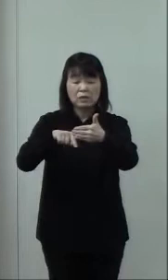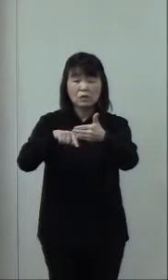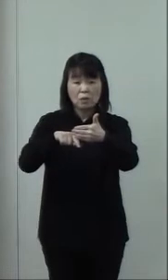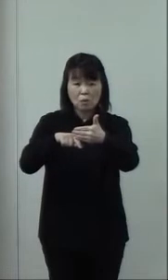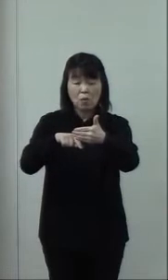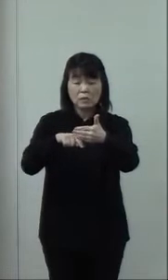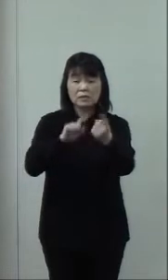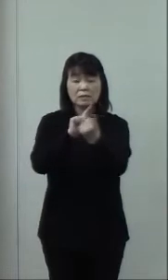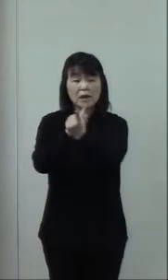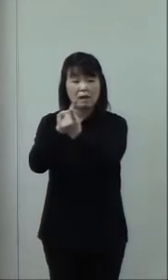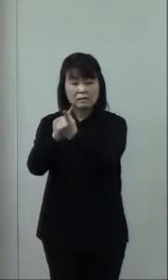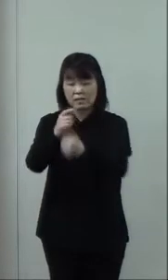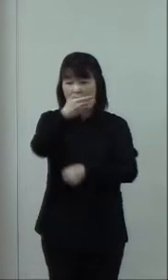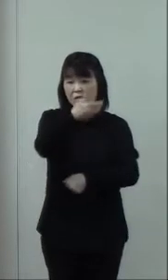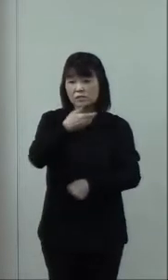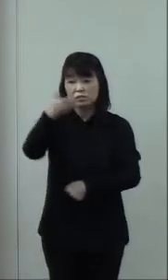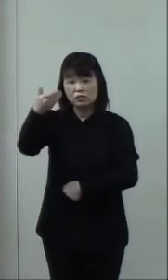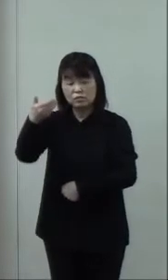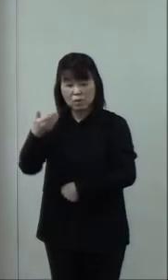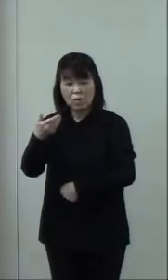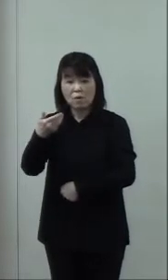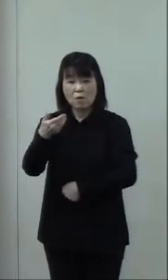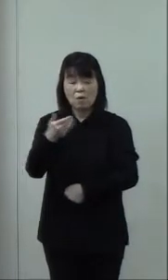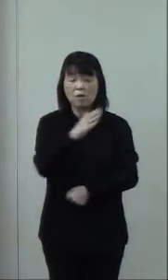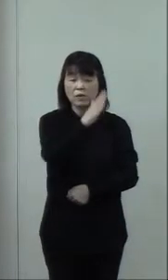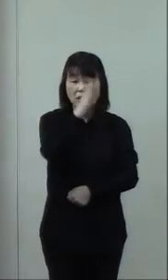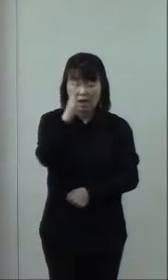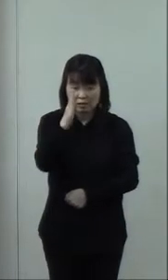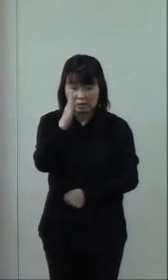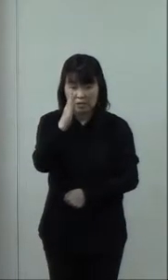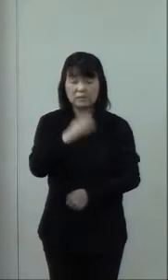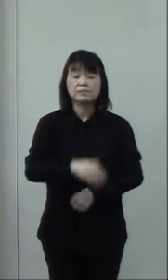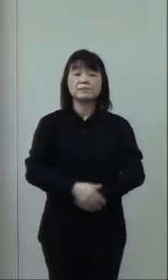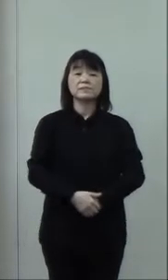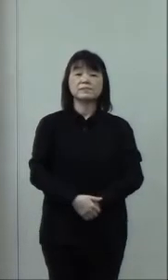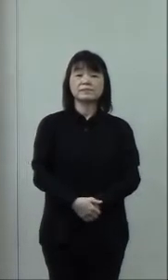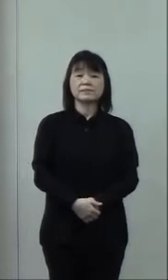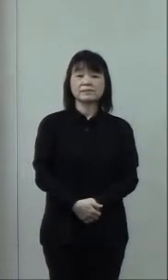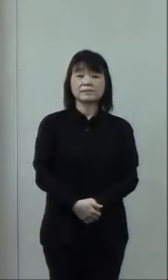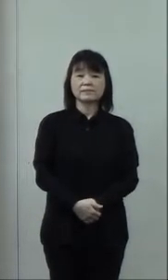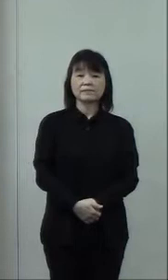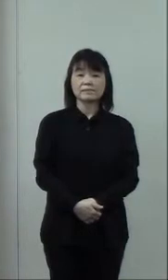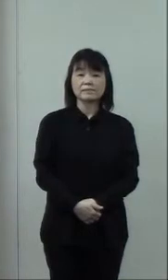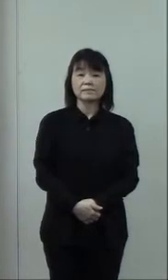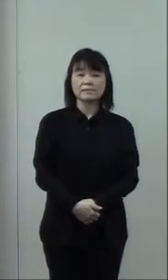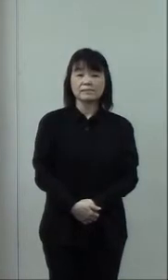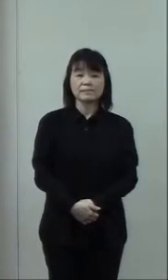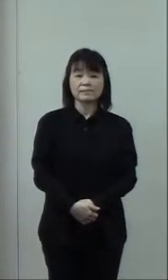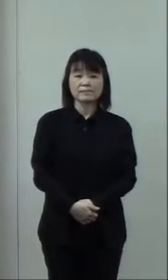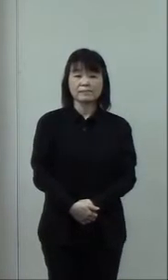か、質問があれば、時間の許す限りでお願いしたいと思いますのでよろしくお願いします。